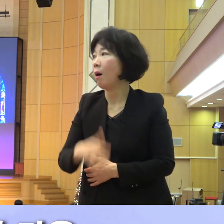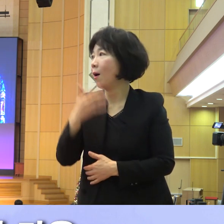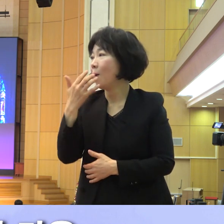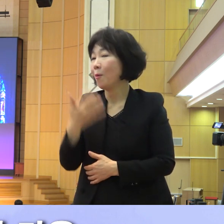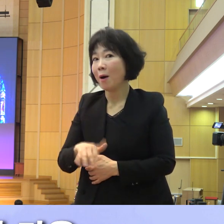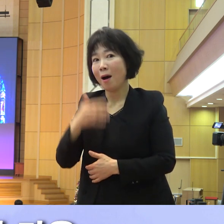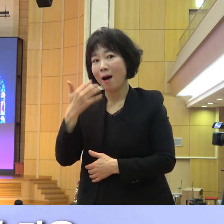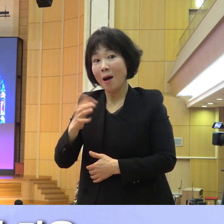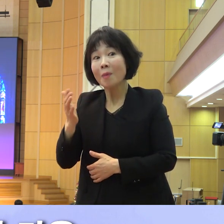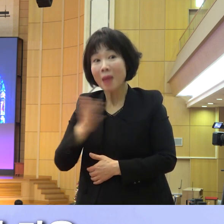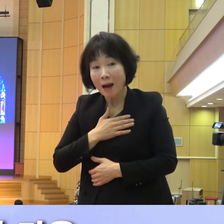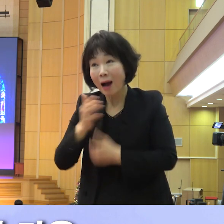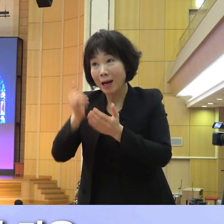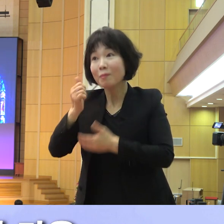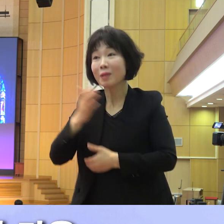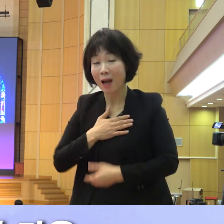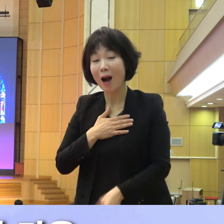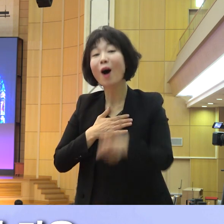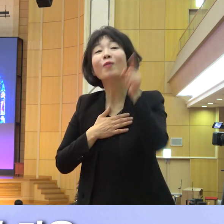내가